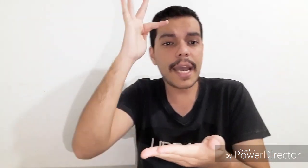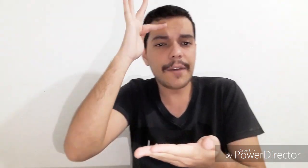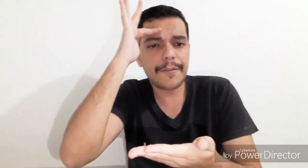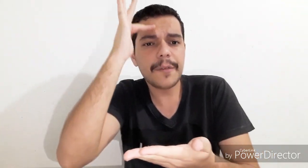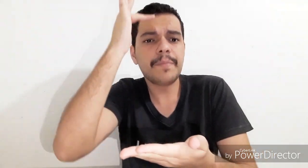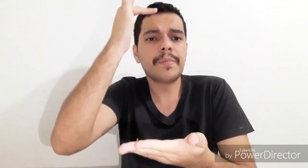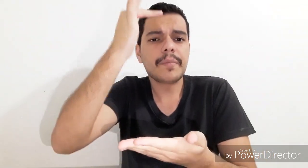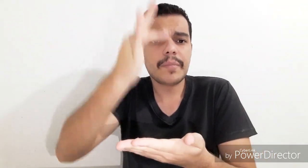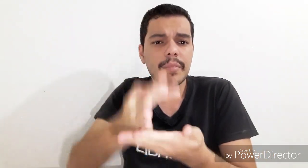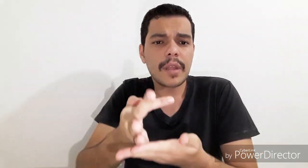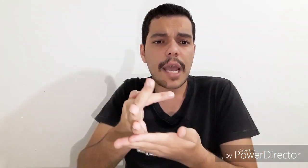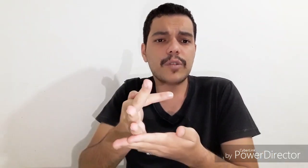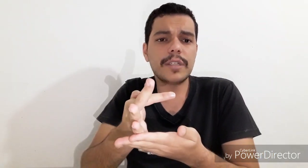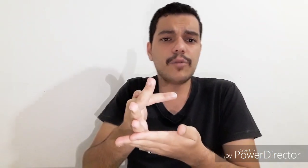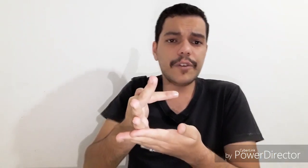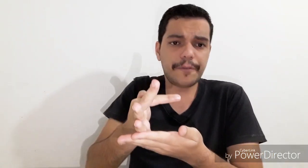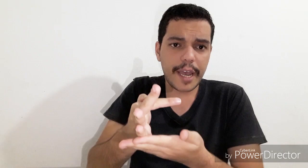F, é o sinal de fé.